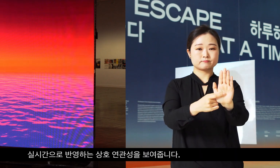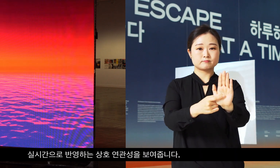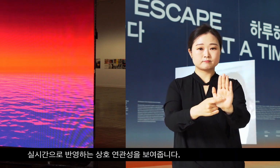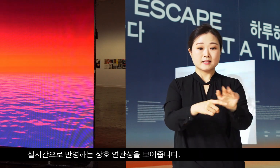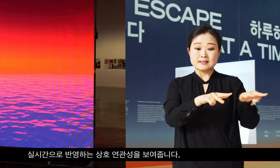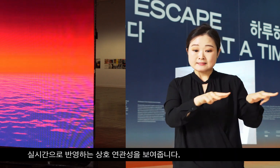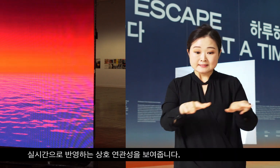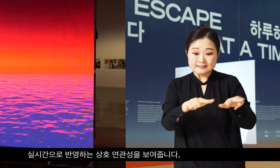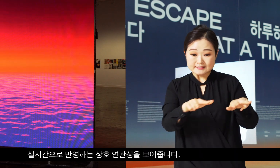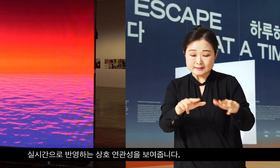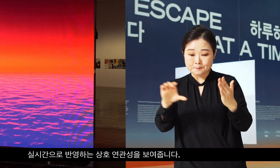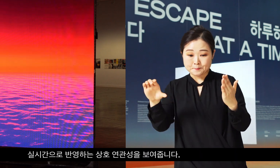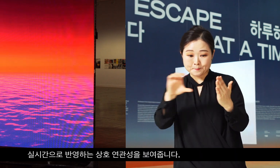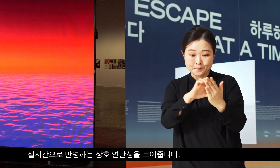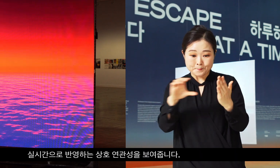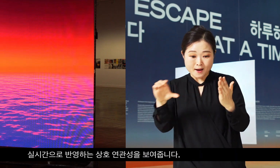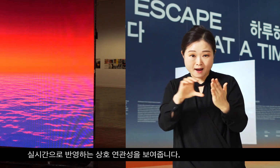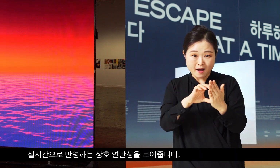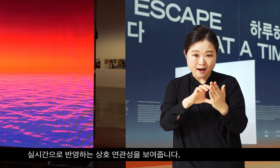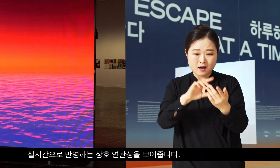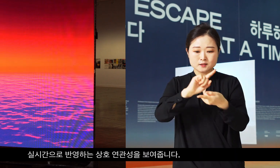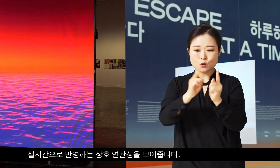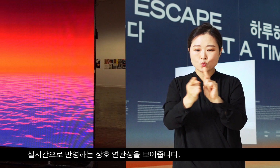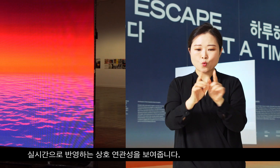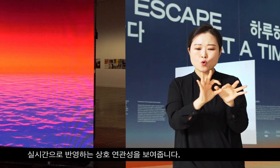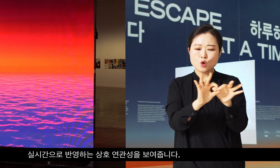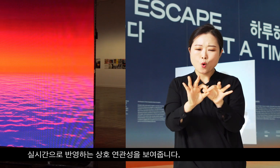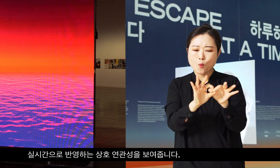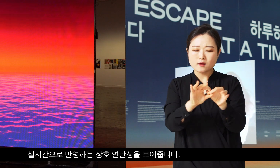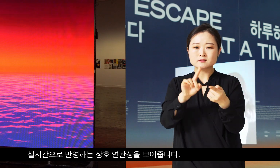실시간으로 반영하는 상호 연관성을 보여줍니다.